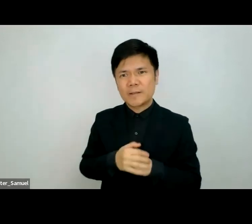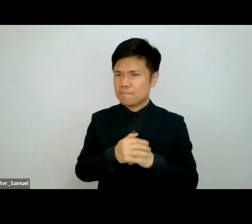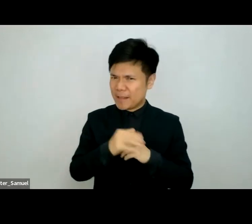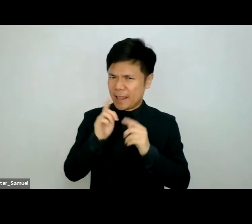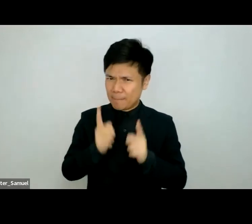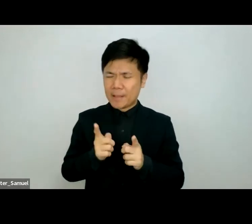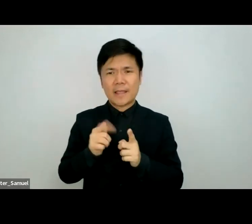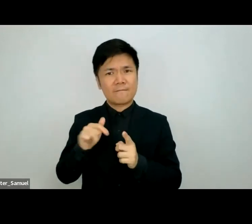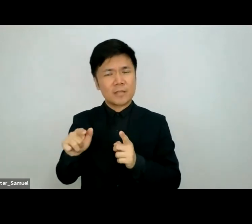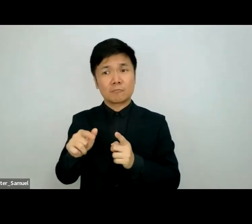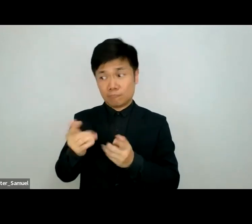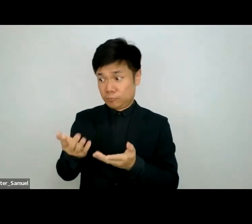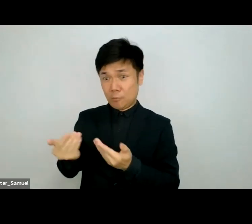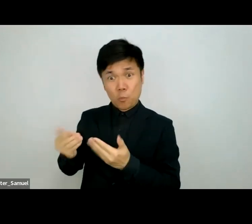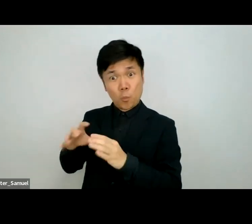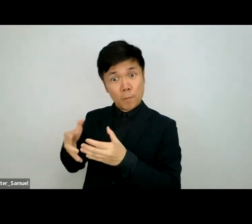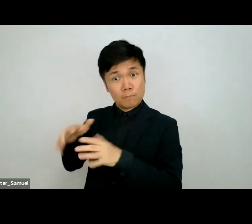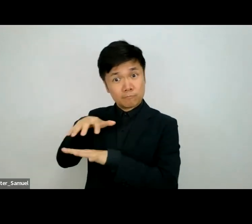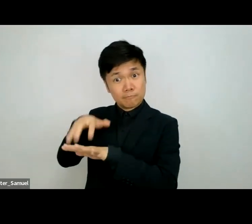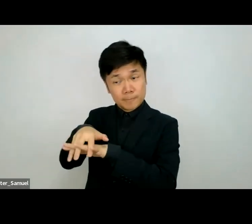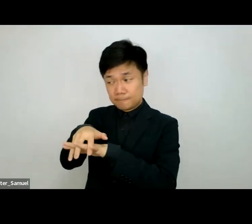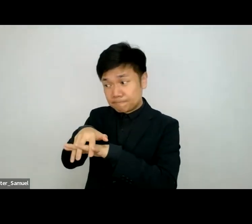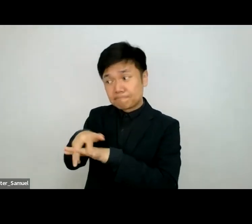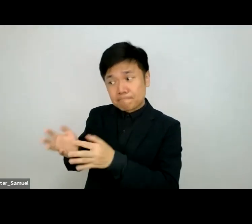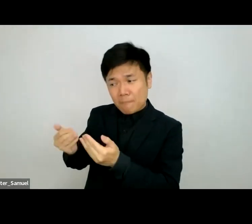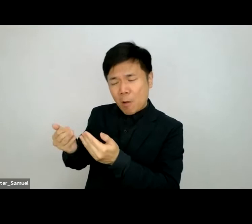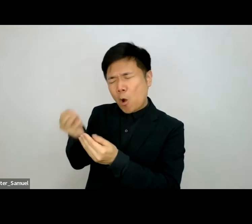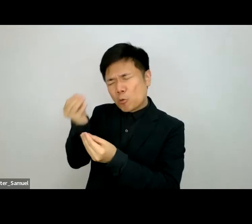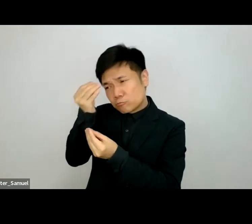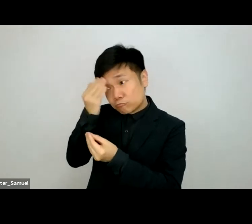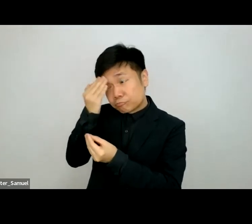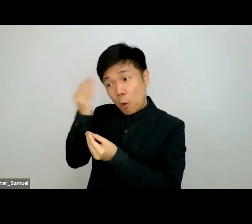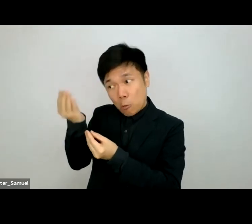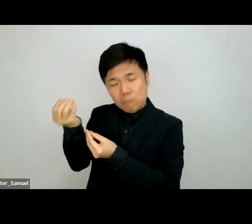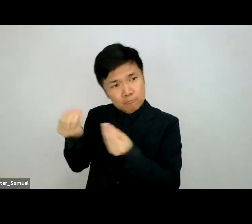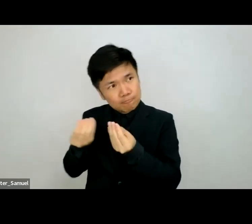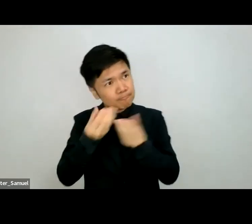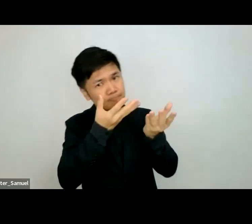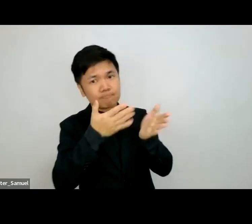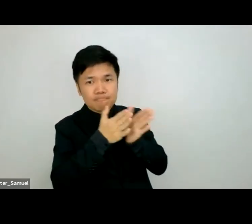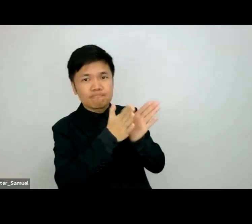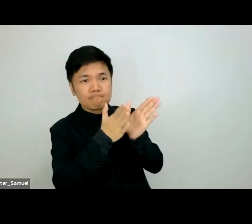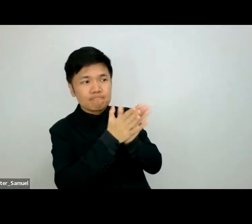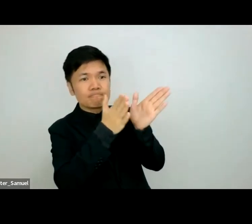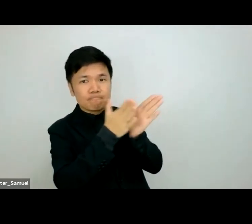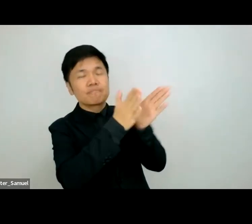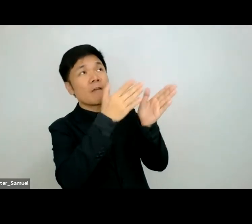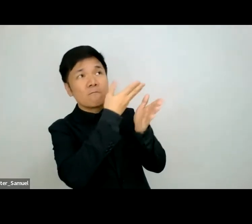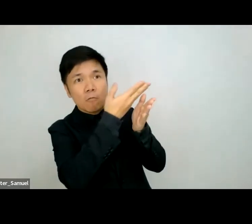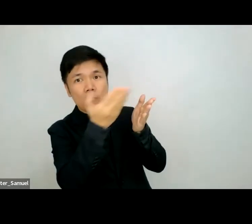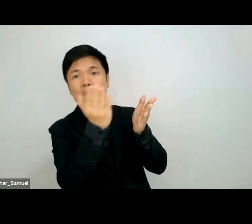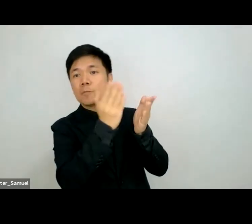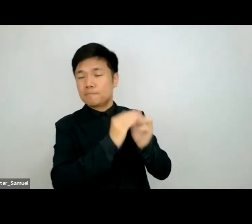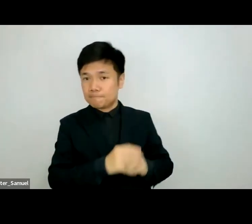d'avoir la connexion entre ces questions et